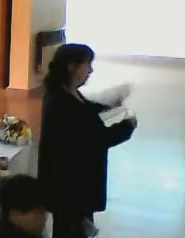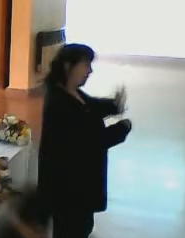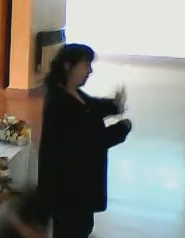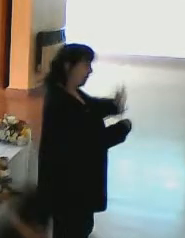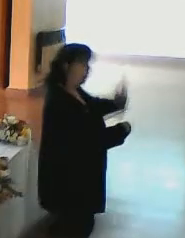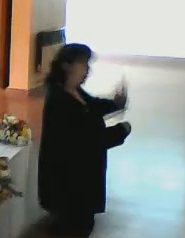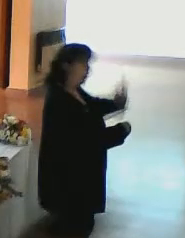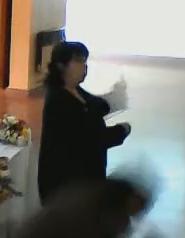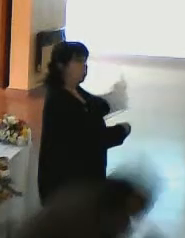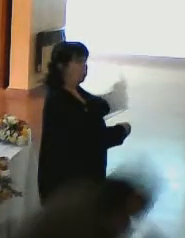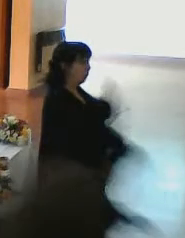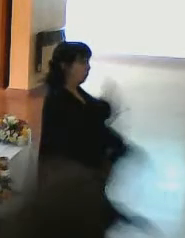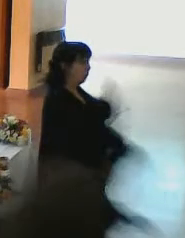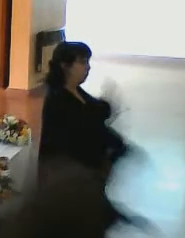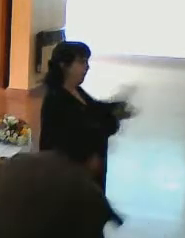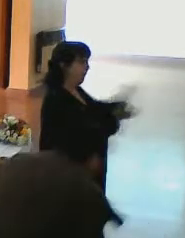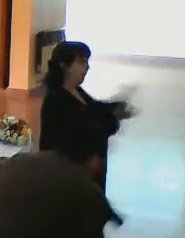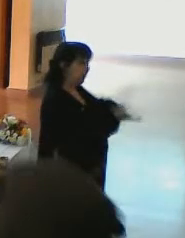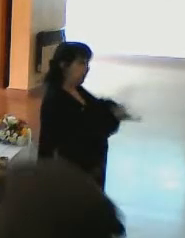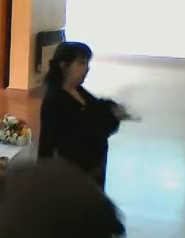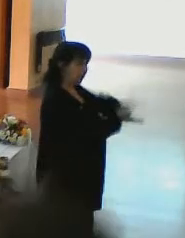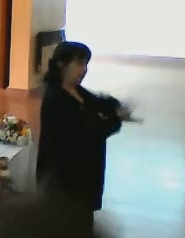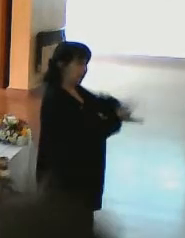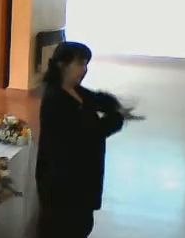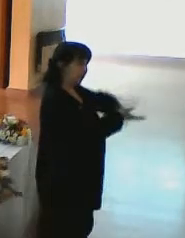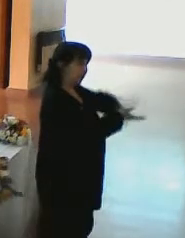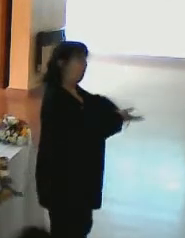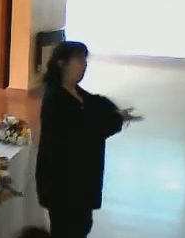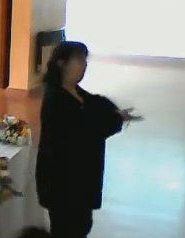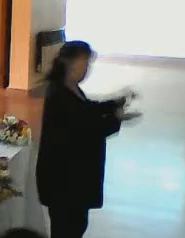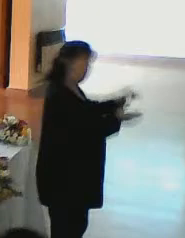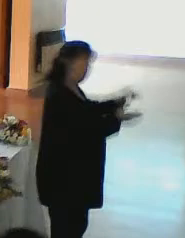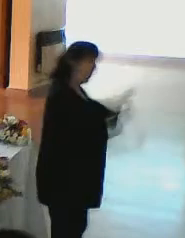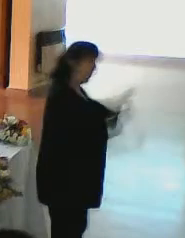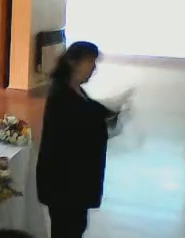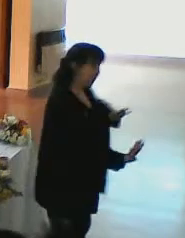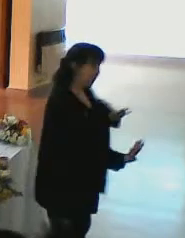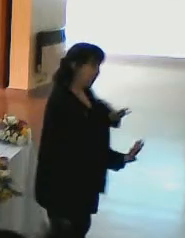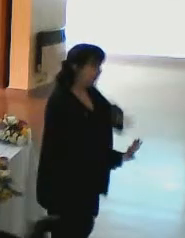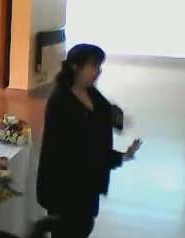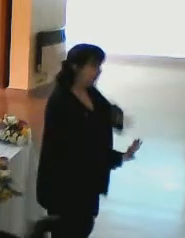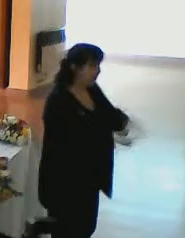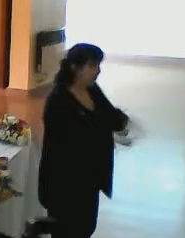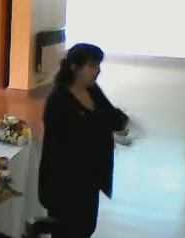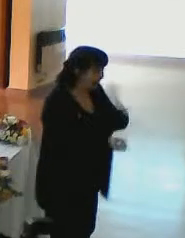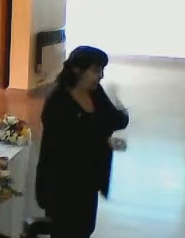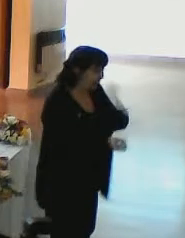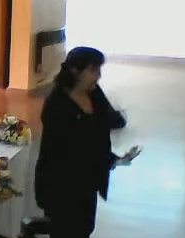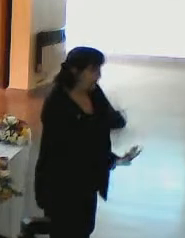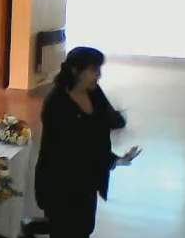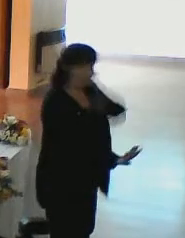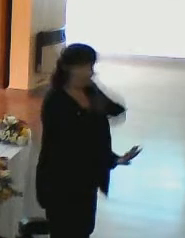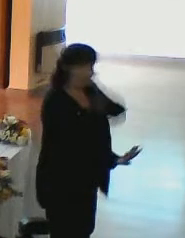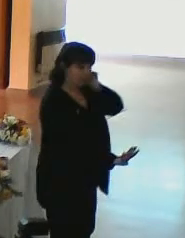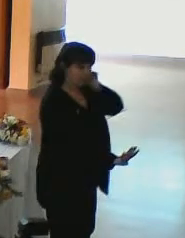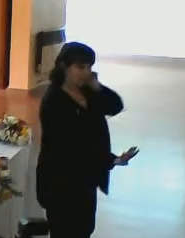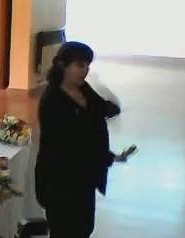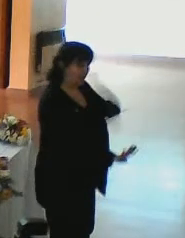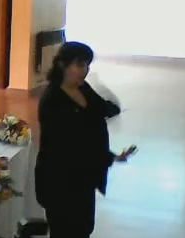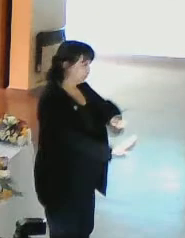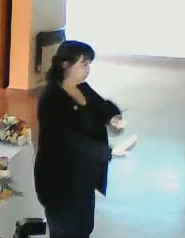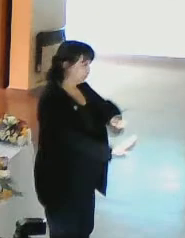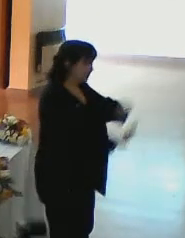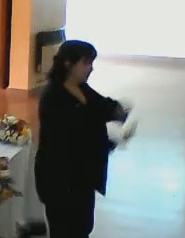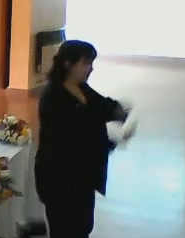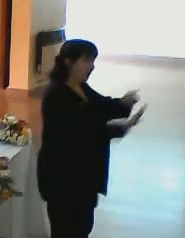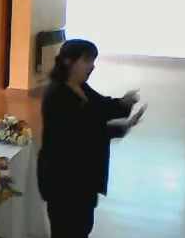durante 2 años. Hoy en día, y gracias a la sala de 4 años, debo decir que nuestra edad de